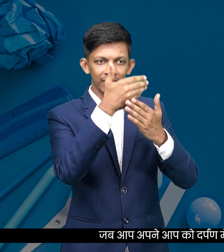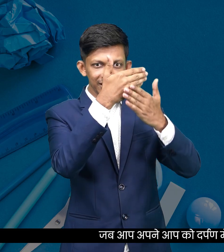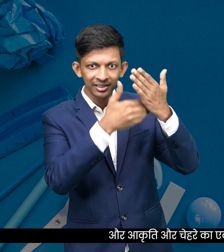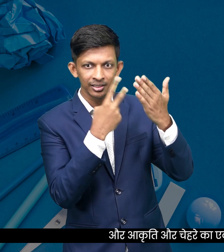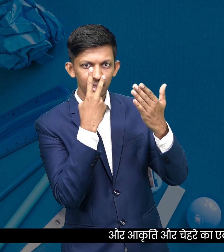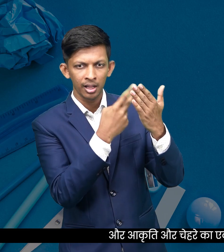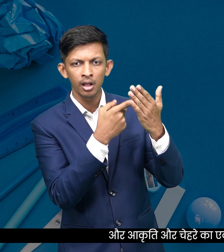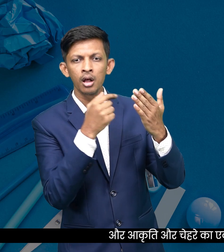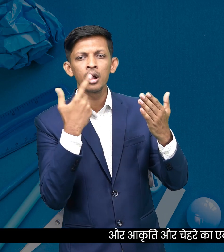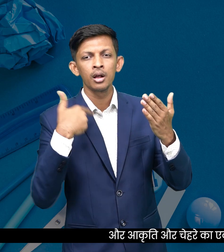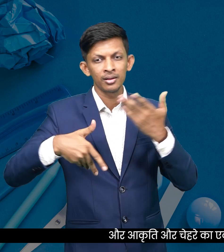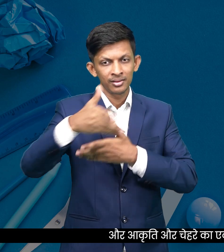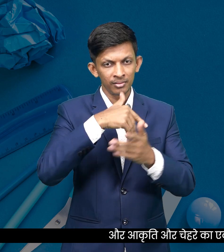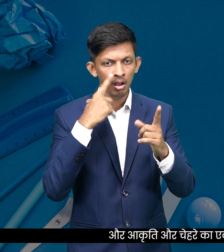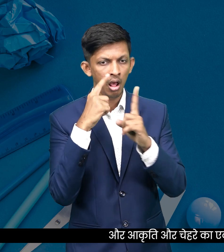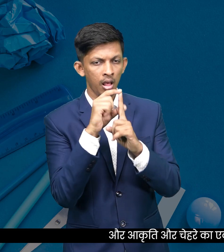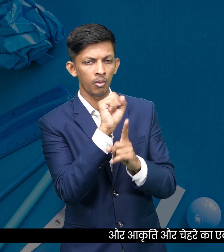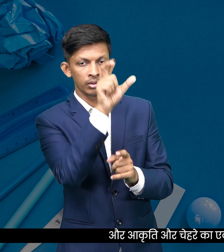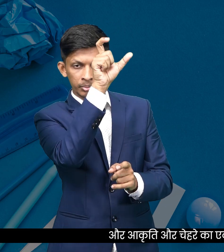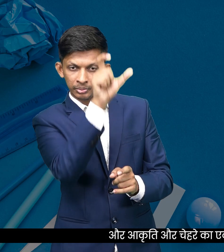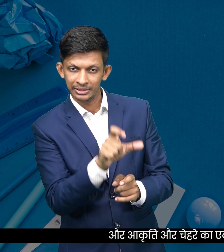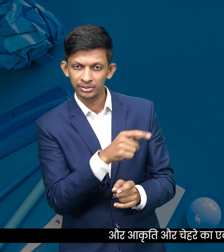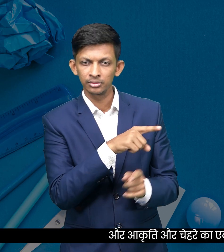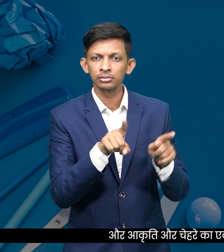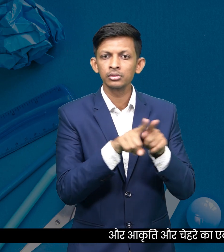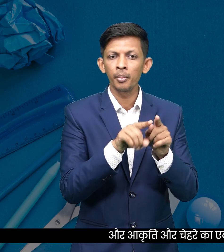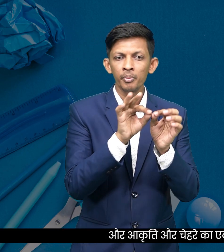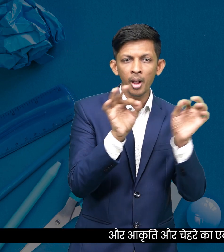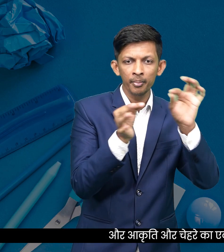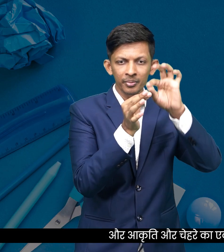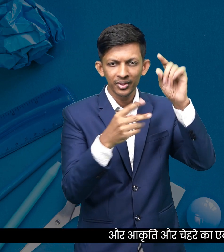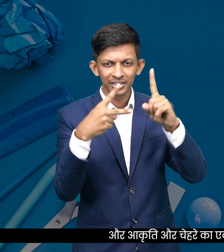और आकृति और चेहरे का एक समान व्यक्ति देख सकते हैं।